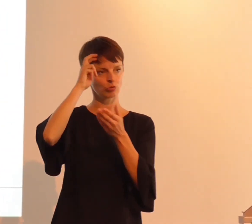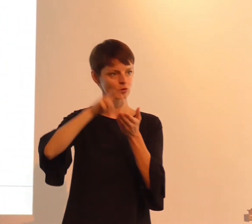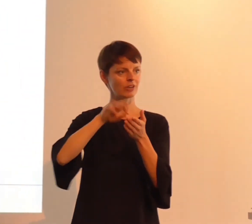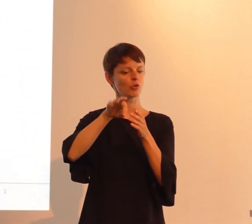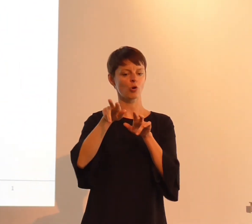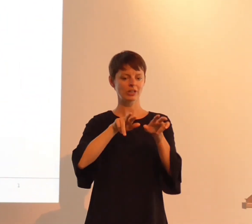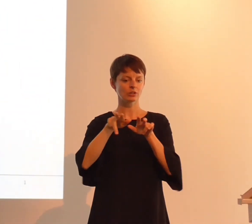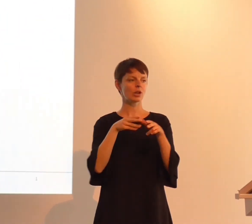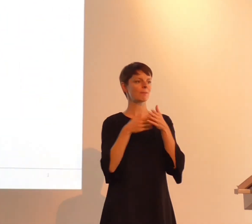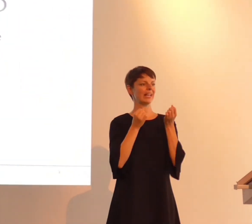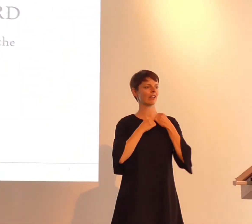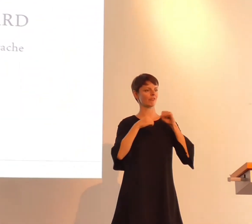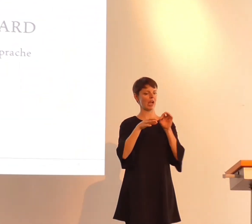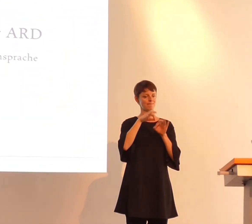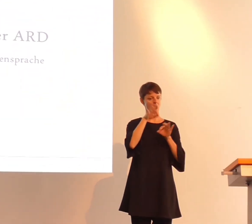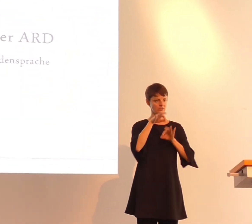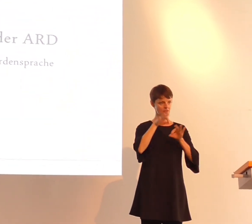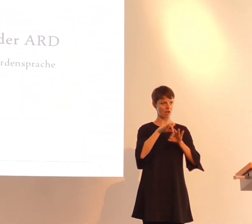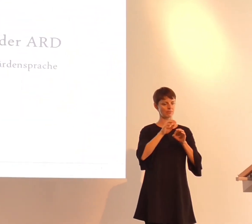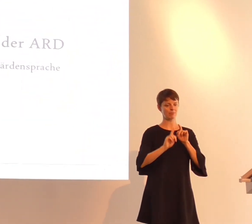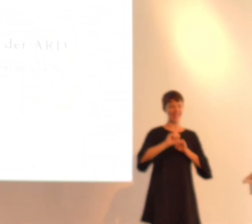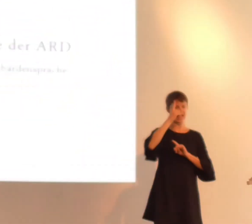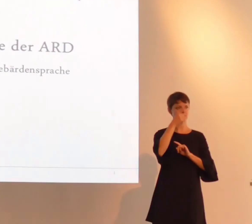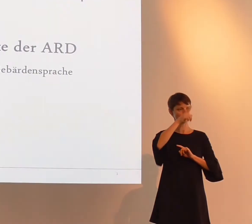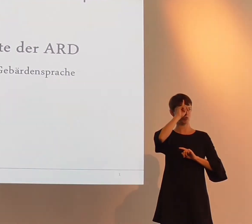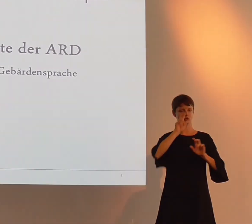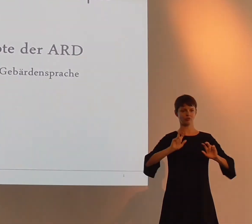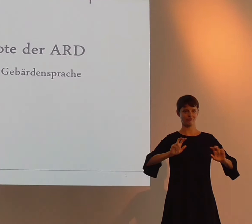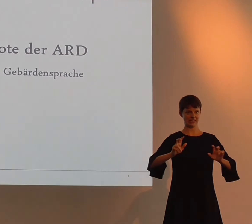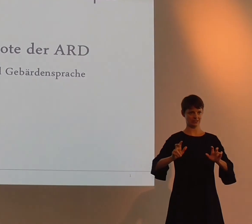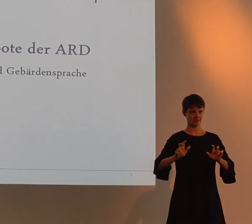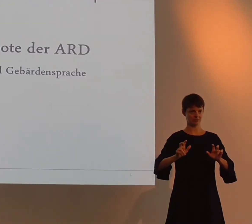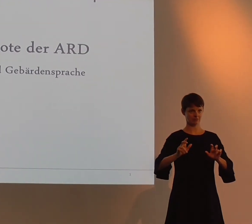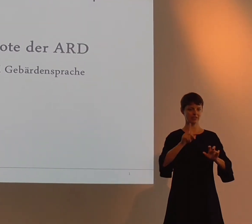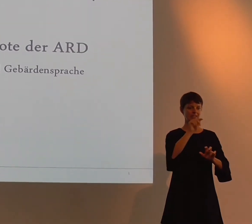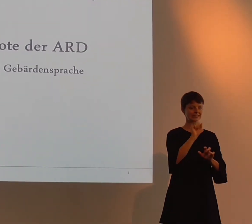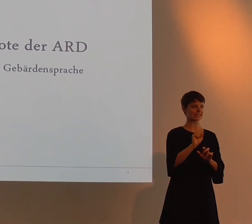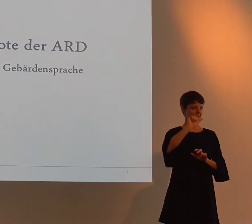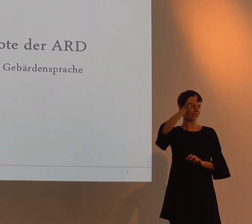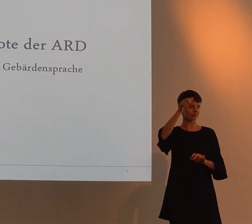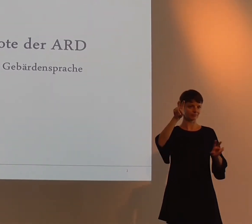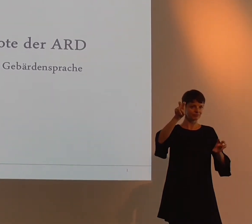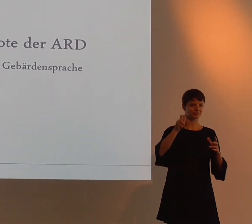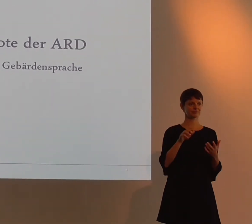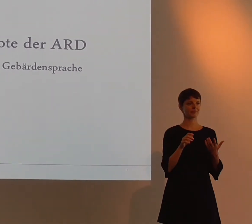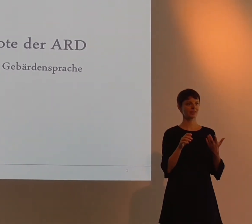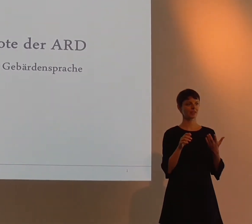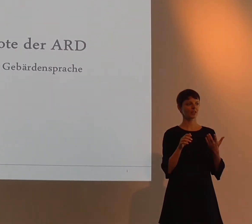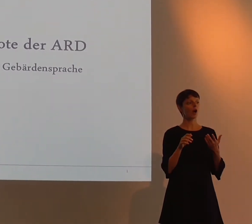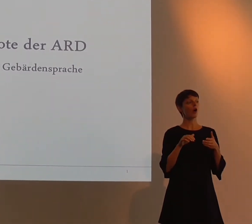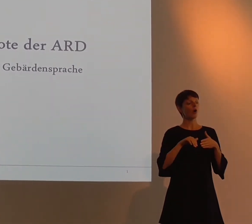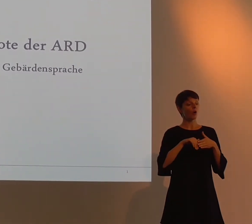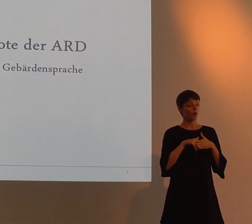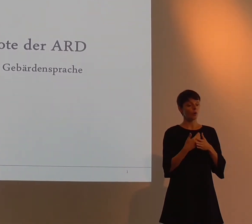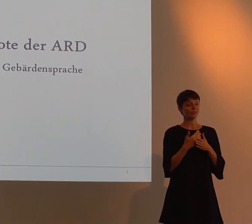Das ist ja aber ein bisschen zu salopp und es ist tatsächlich auch heute nicht mehr so. Wir arbeiten hier in den neuen Medien sehr stark zusammen mit